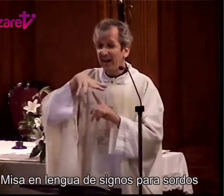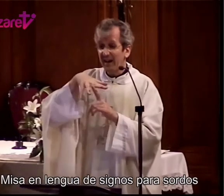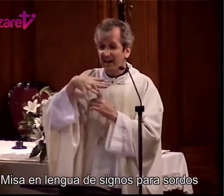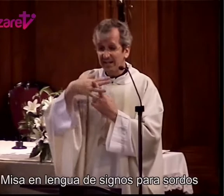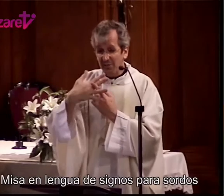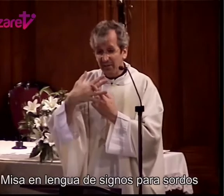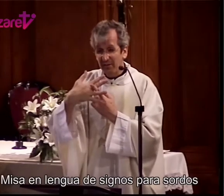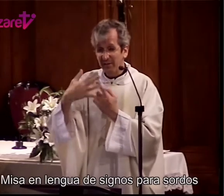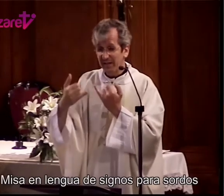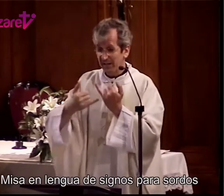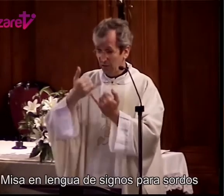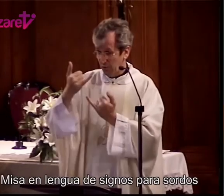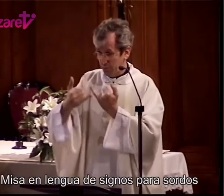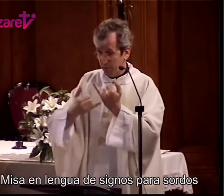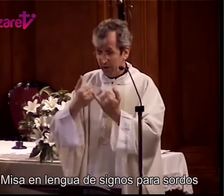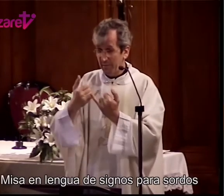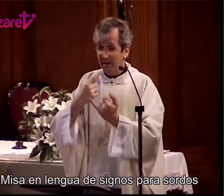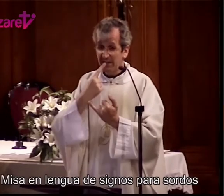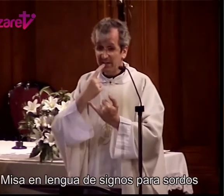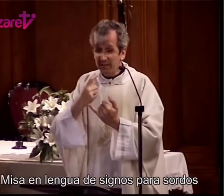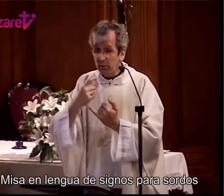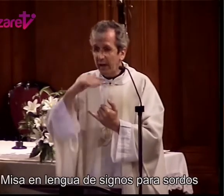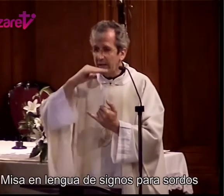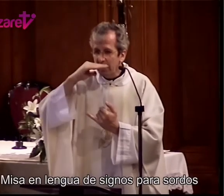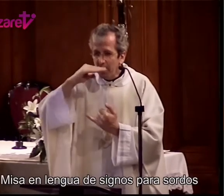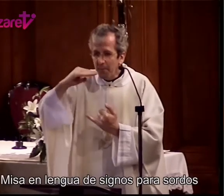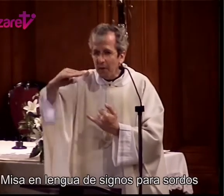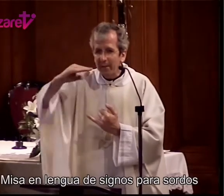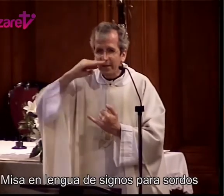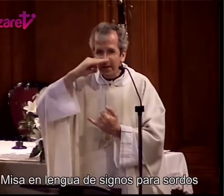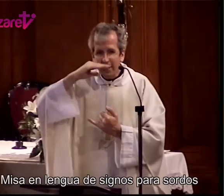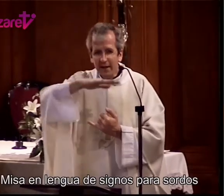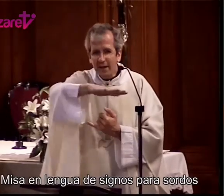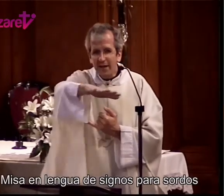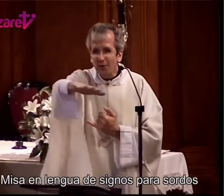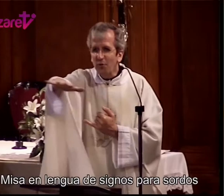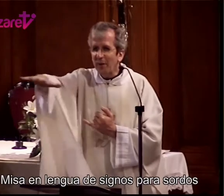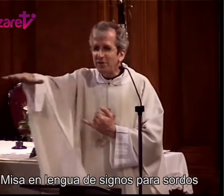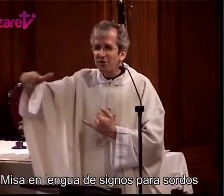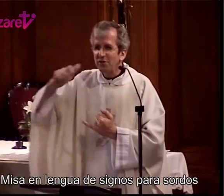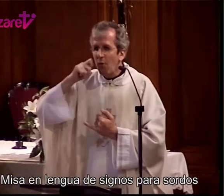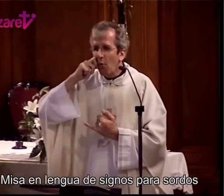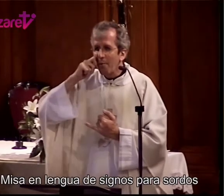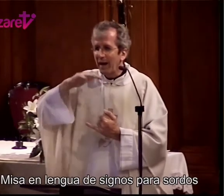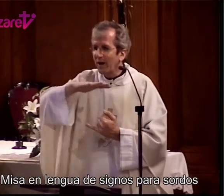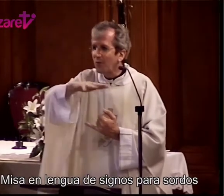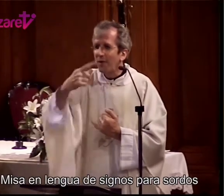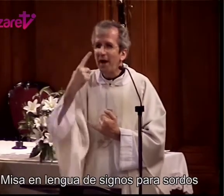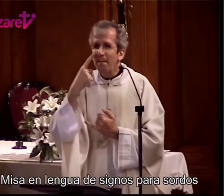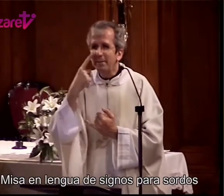las situaciones, los problemas, las dificultades puramente con una visión humana, con una